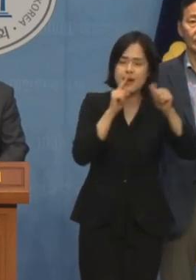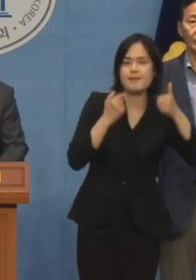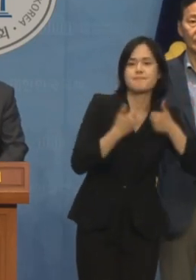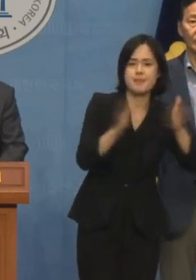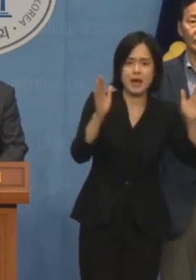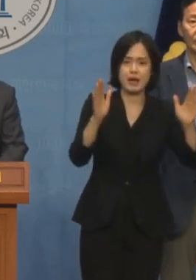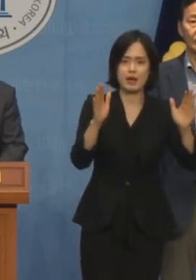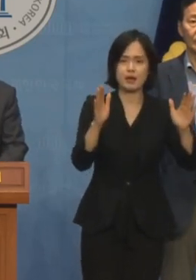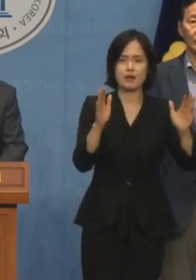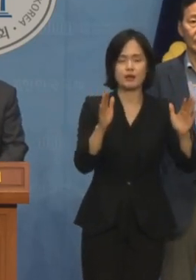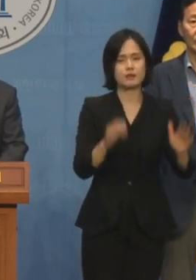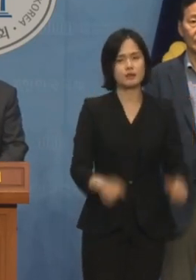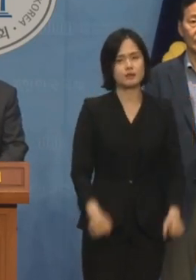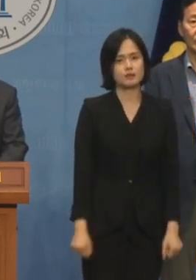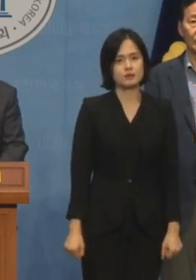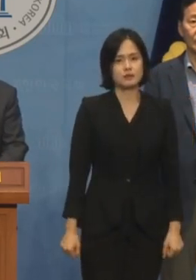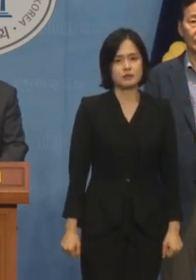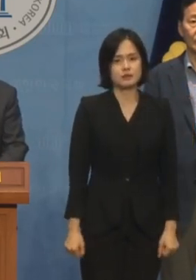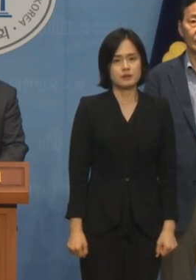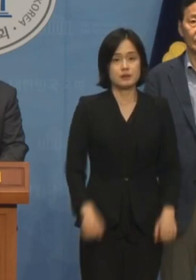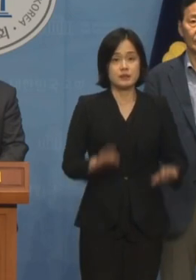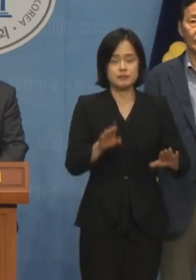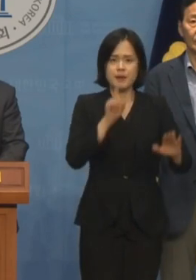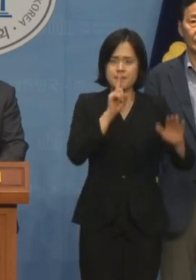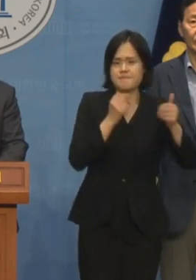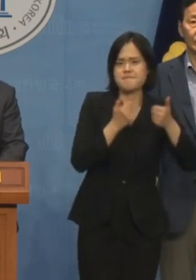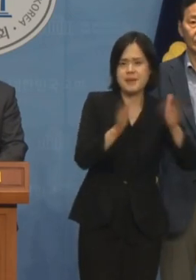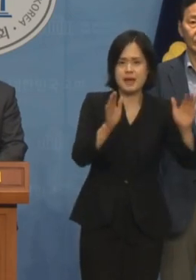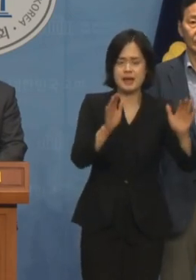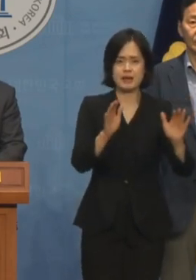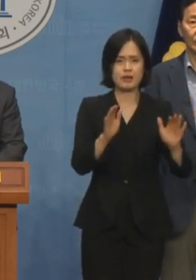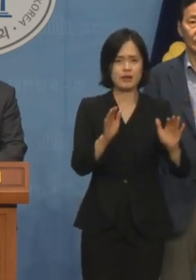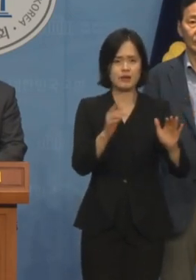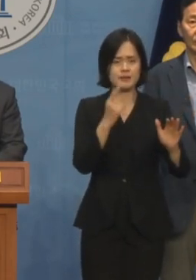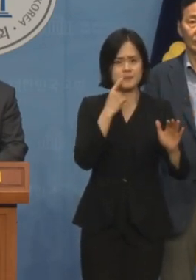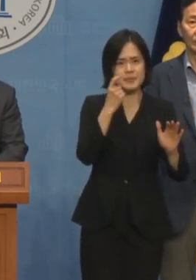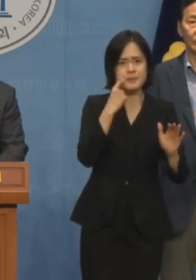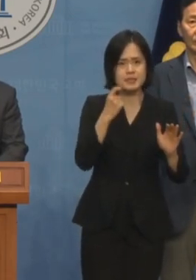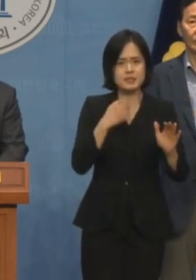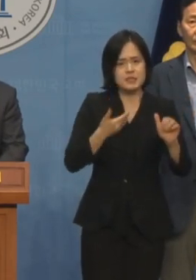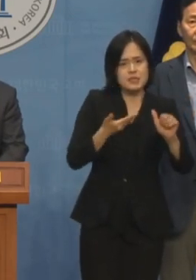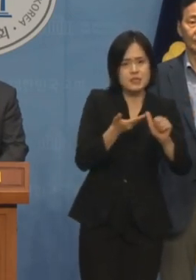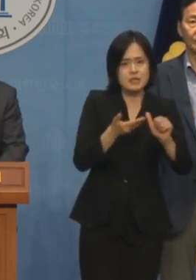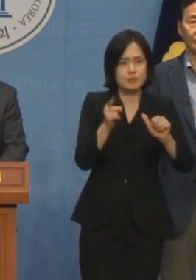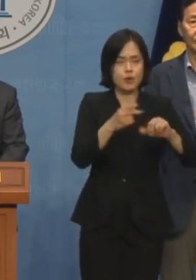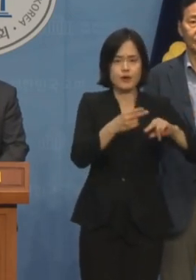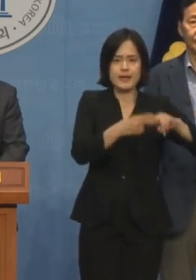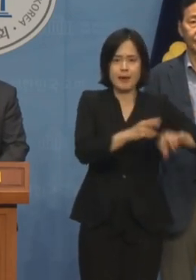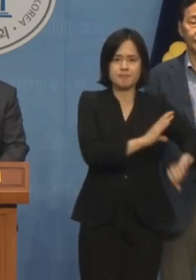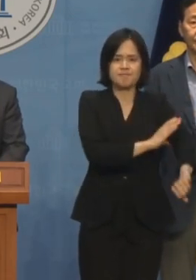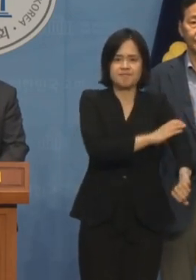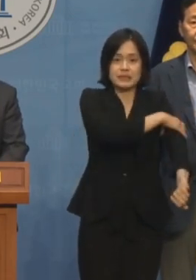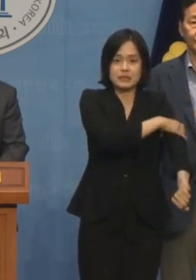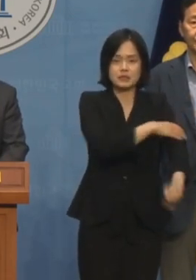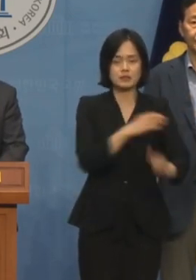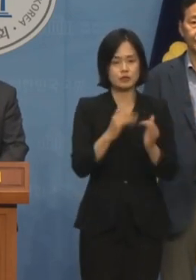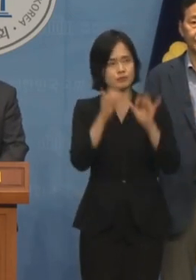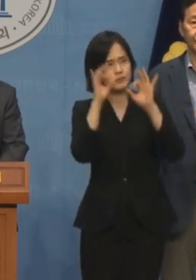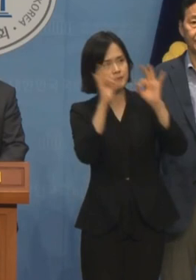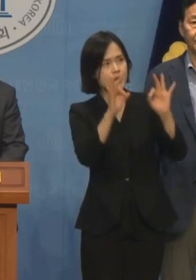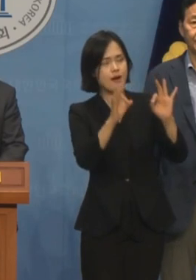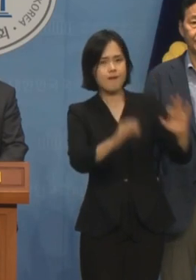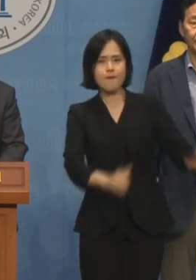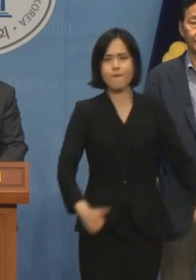민주당은 이번 청문회에서 보인 막말과 갑질로 인한 군인들의 증오를 피할 수